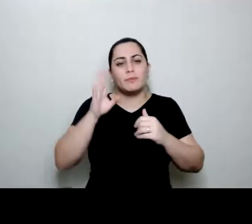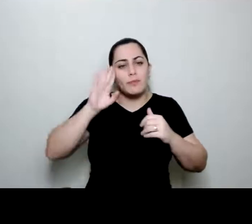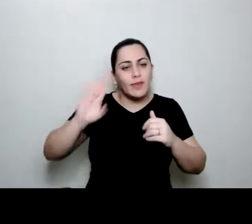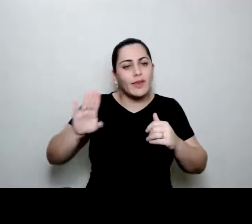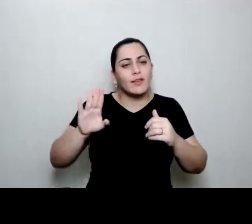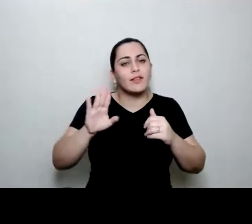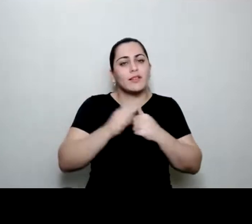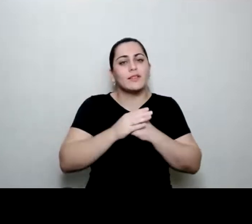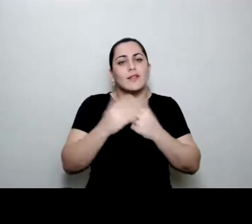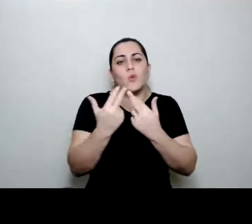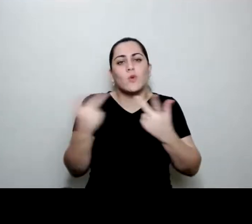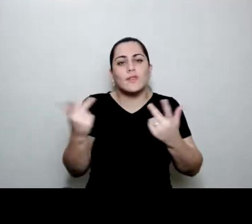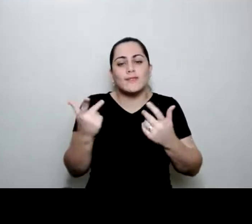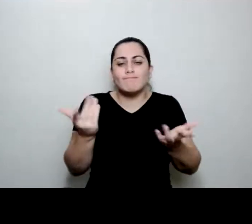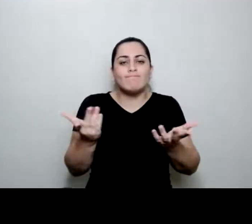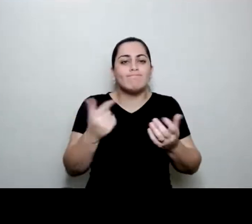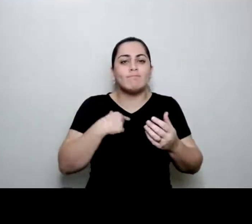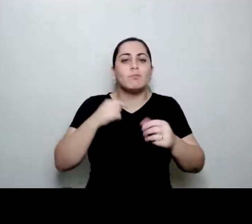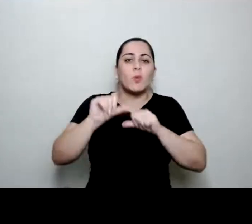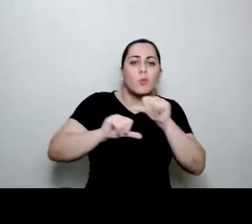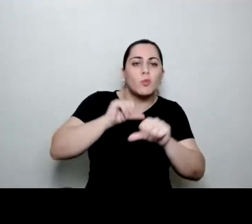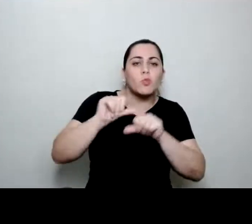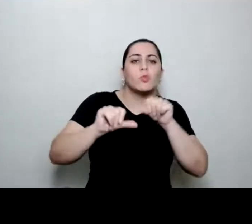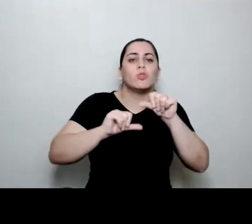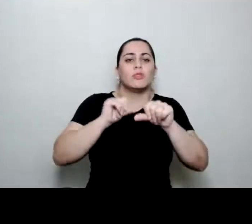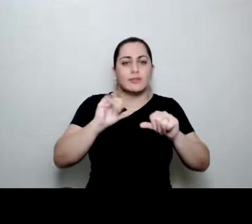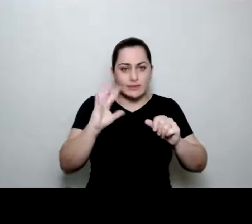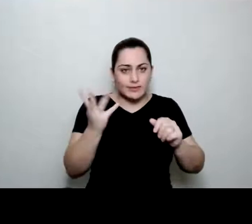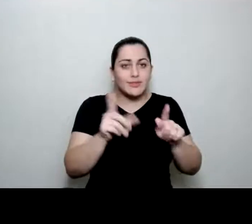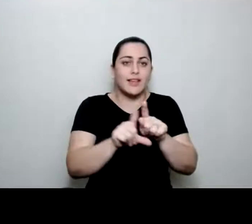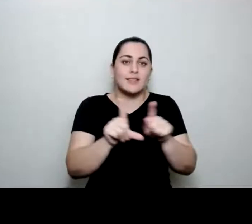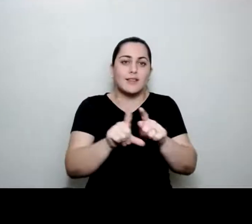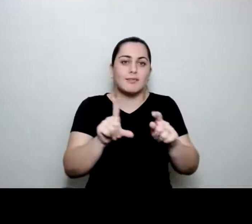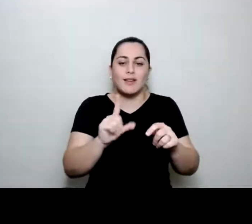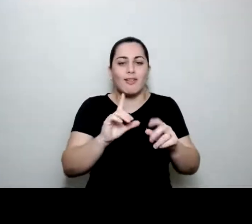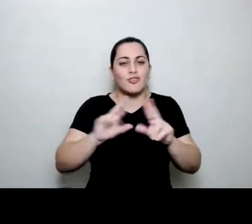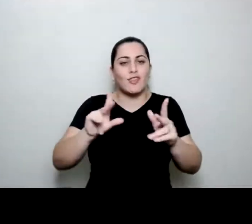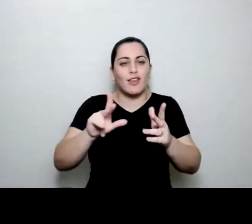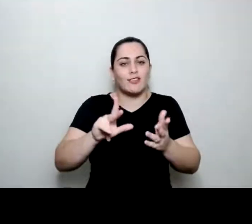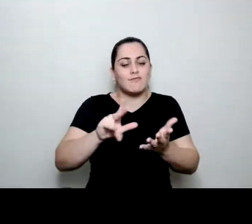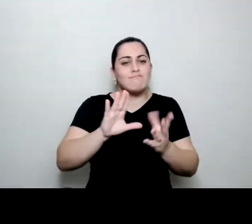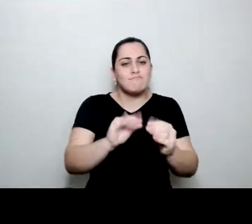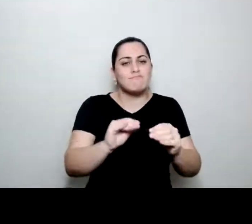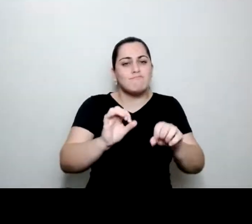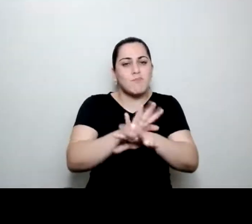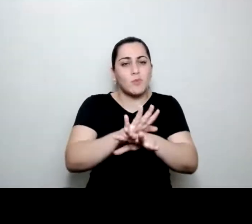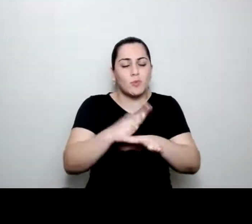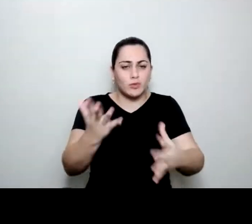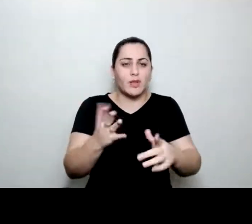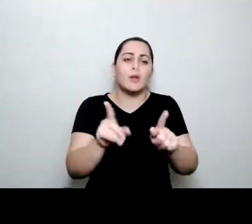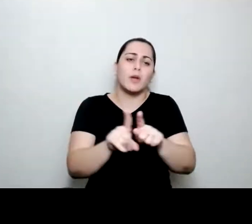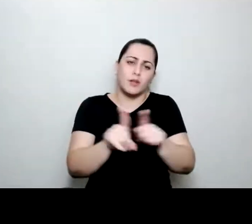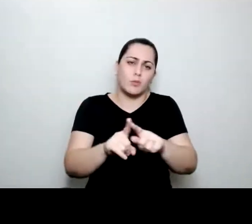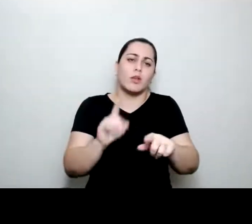predominantemente imaterial, volátil, né? E isso, assim, sem deixar de atuar na formação